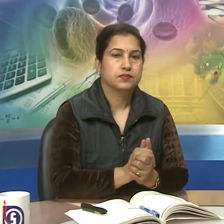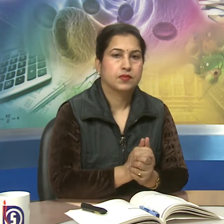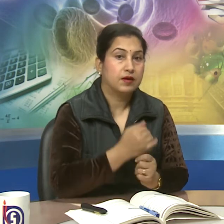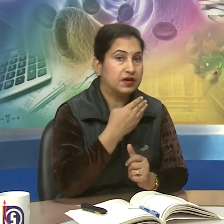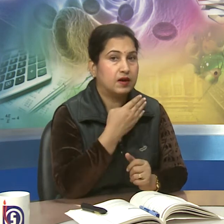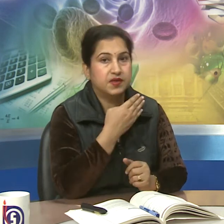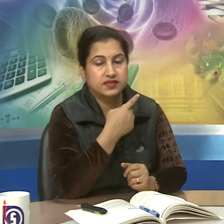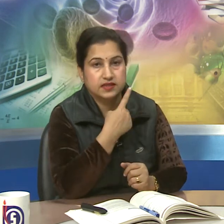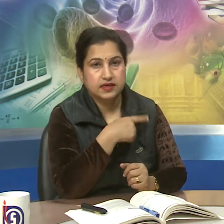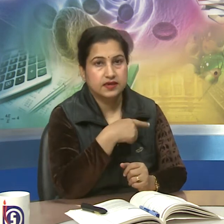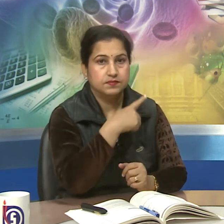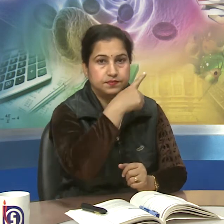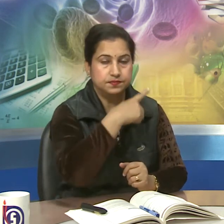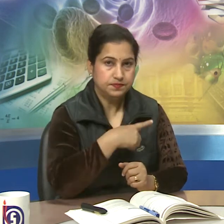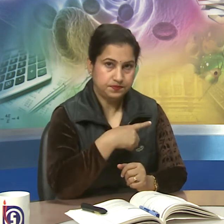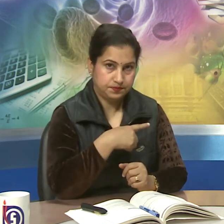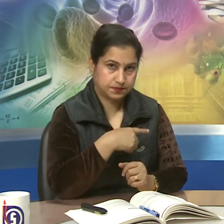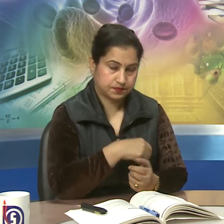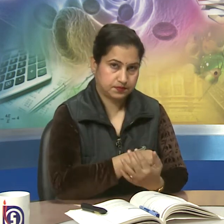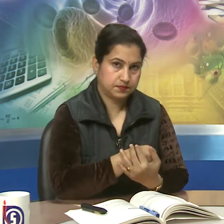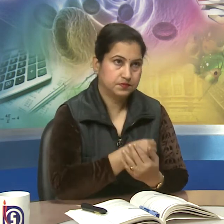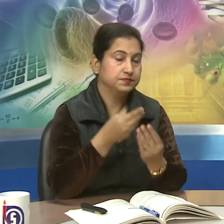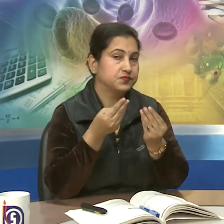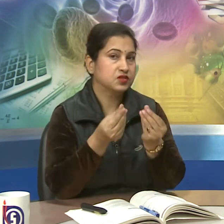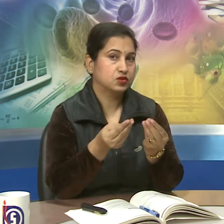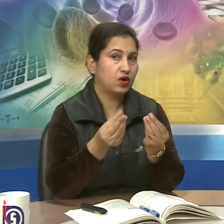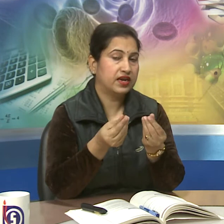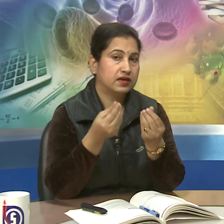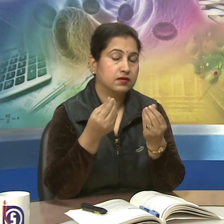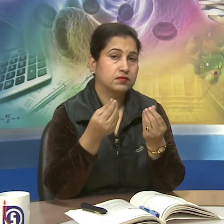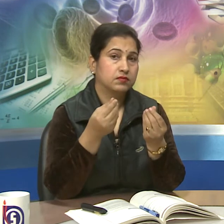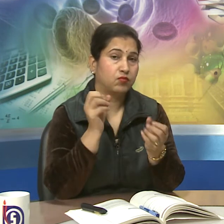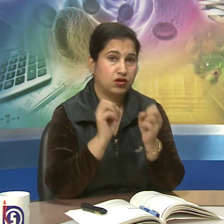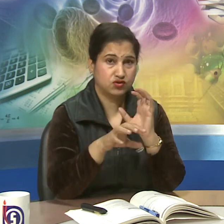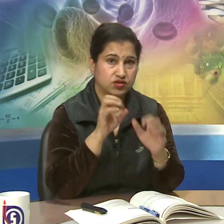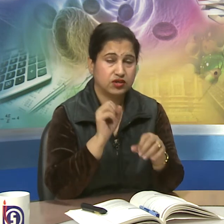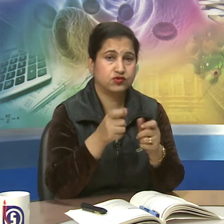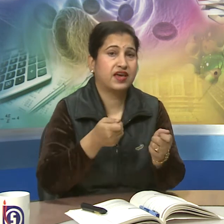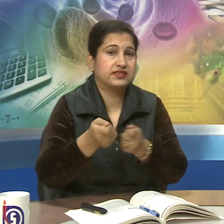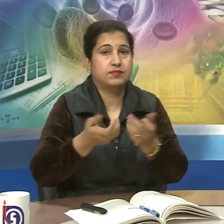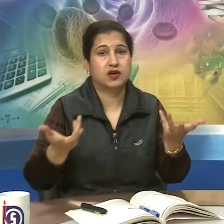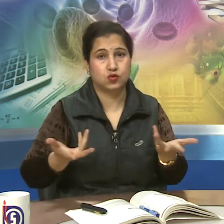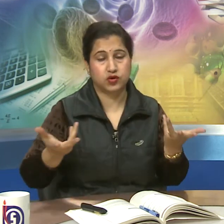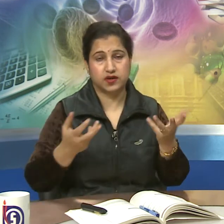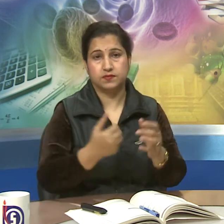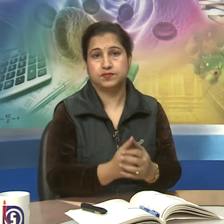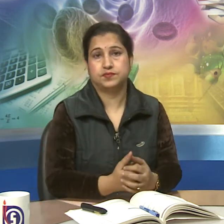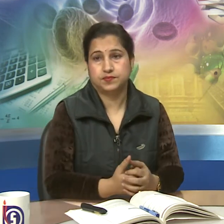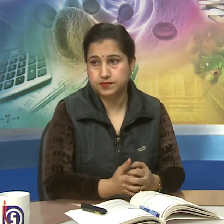कि अब यह आप देख सकते हैं 500 ऑयल पोलूशन है उसे कैसे हम कंट्रोल करें